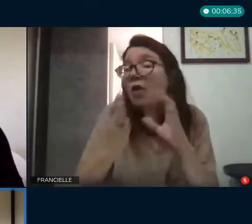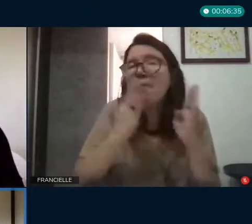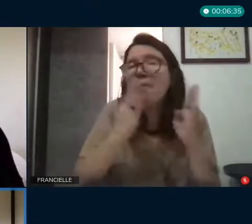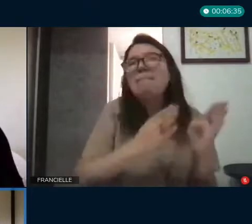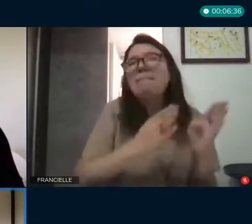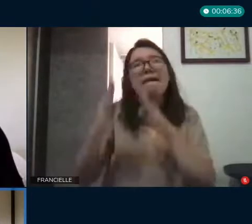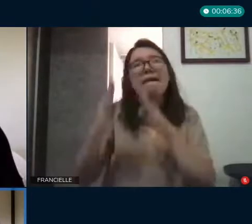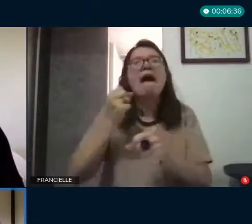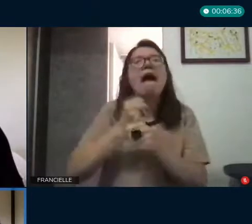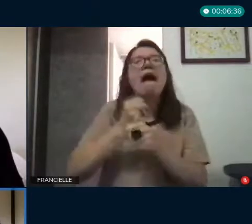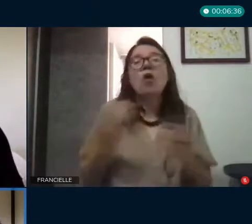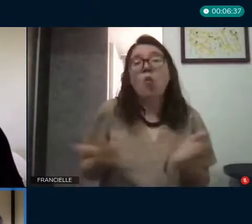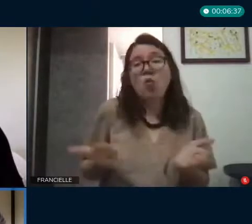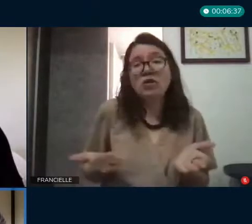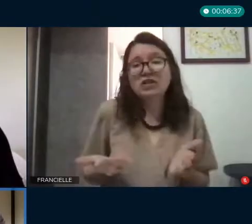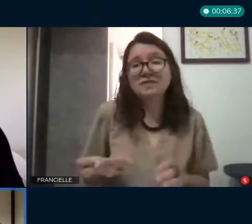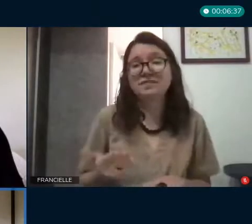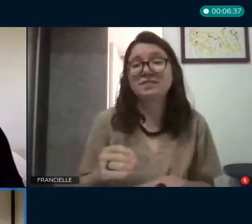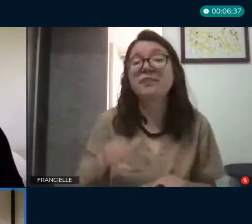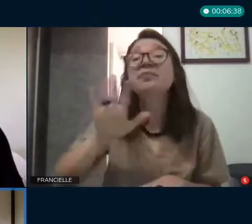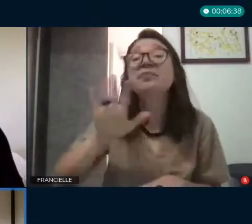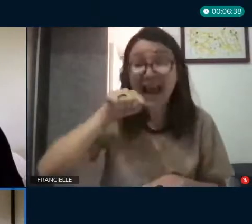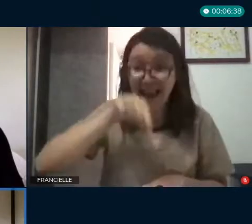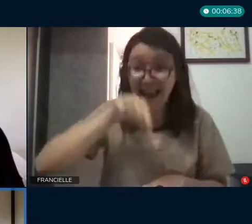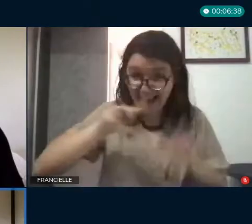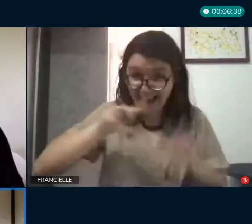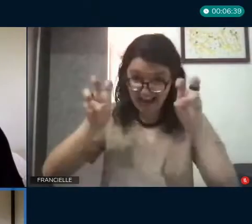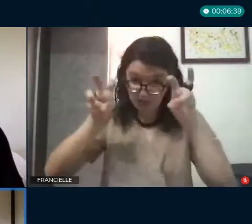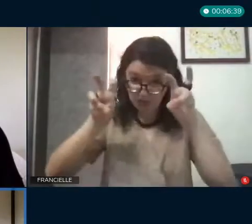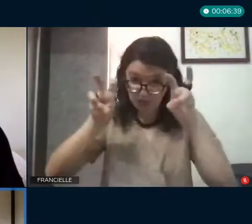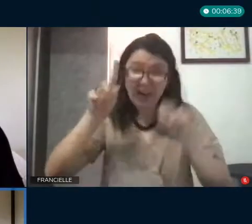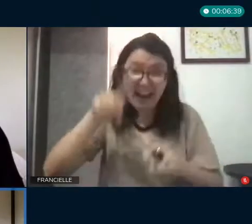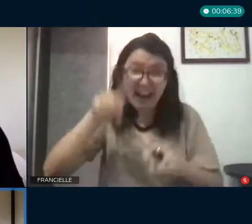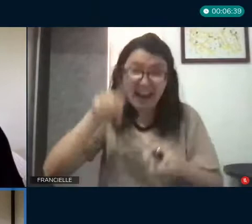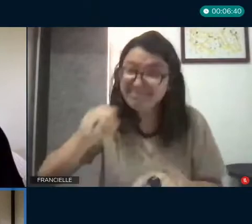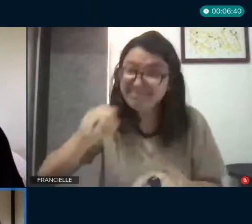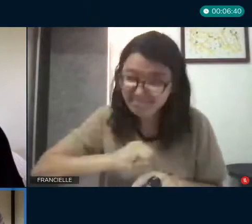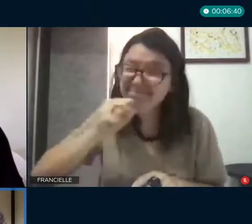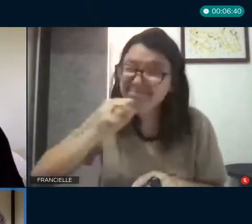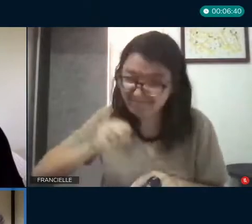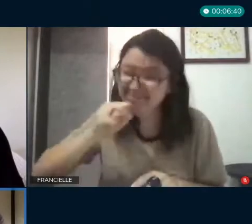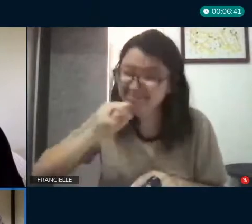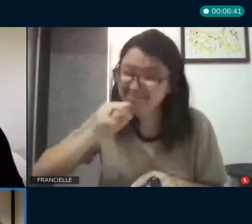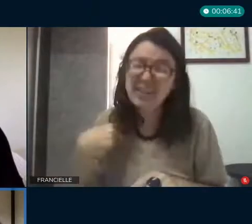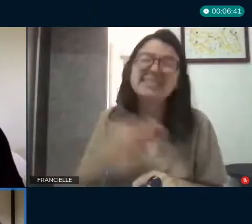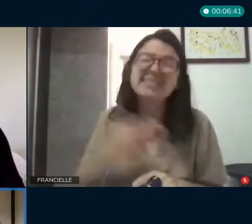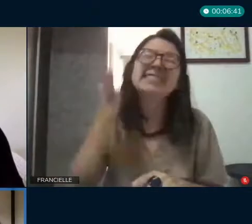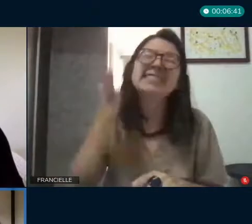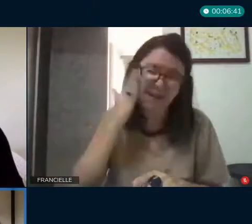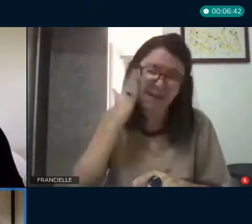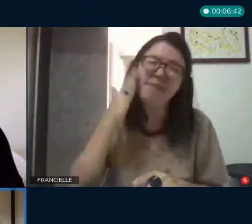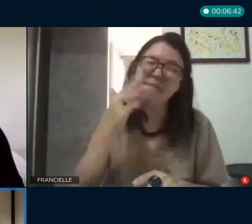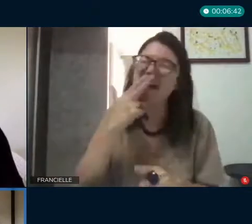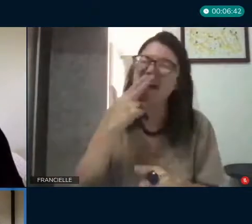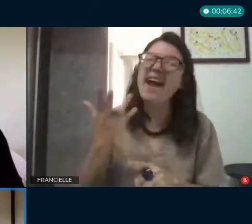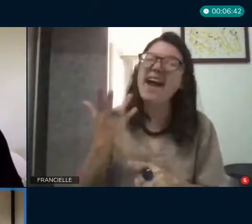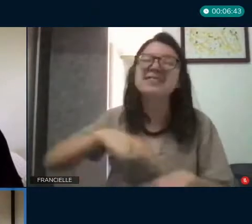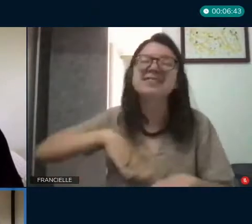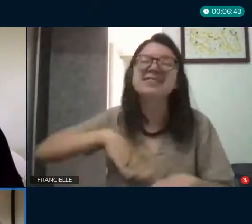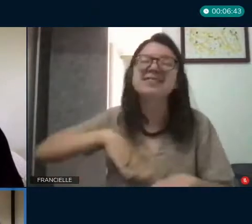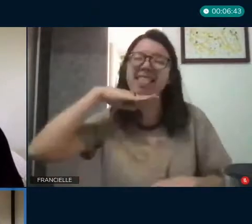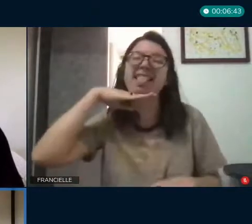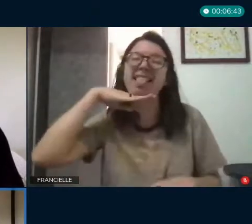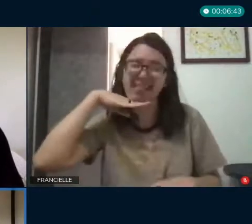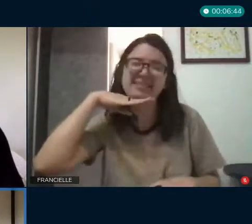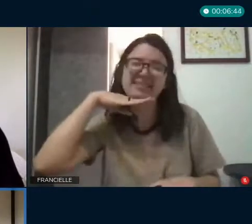histórico, de como que aconteceu essa comunicação total, de como foi esses processos de educação que aconteceram em relação ao surdo.